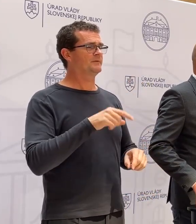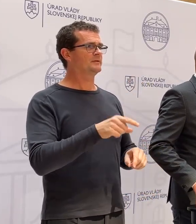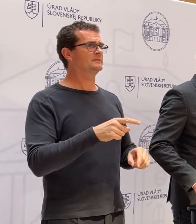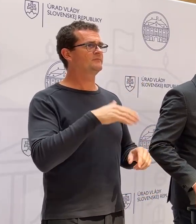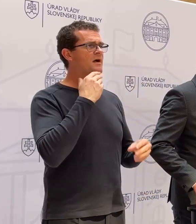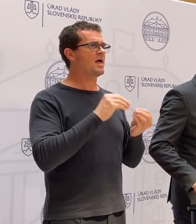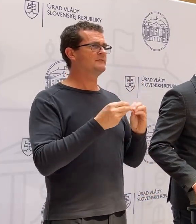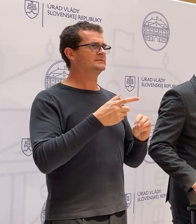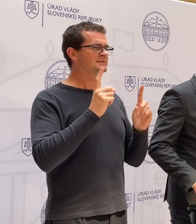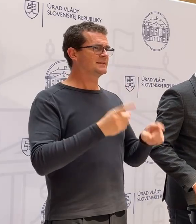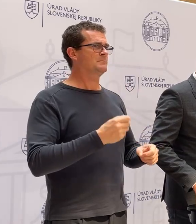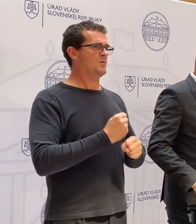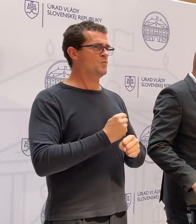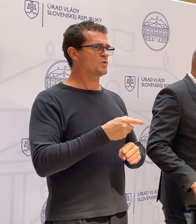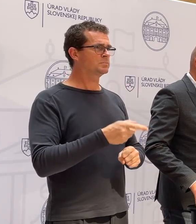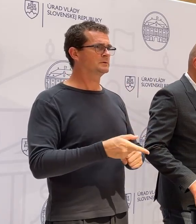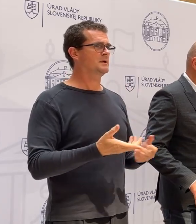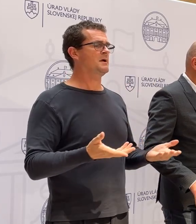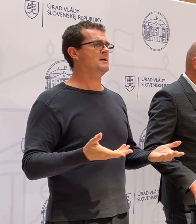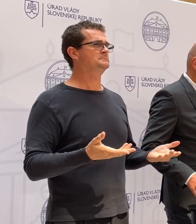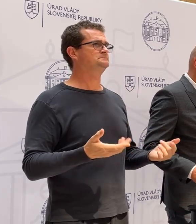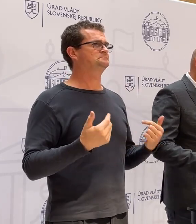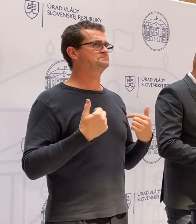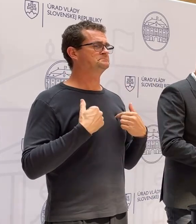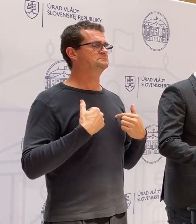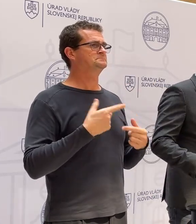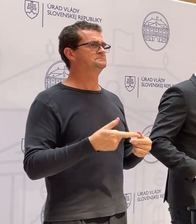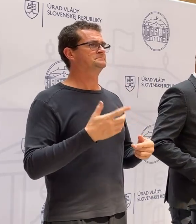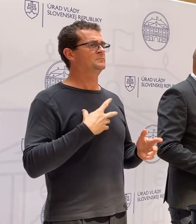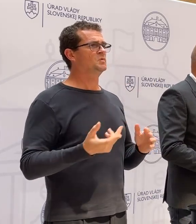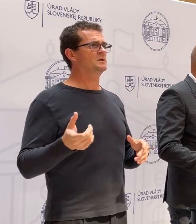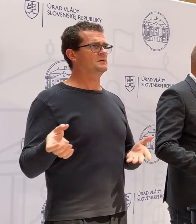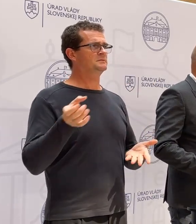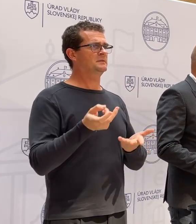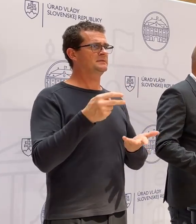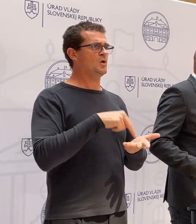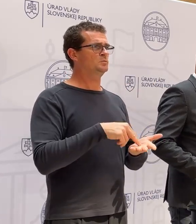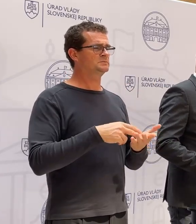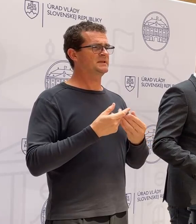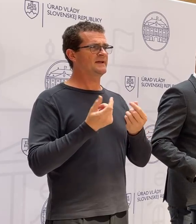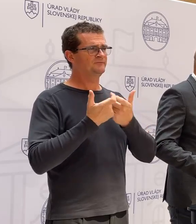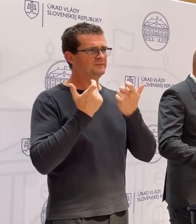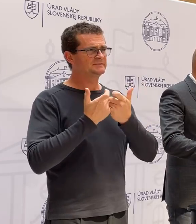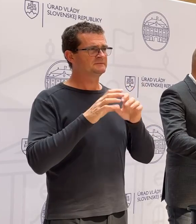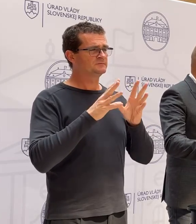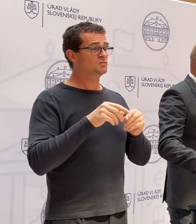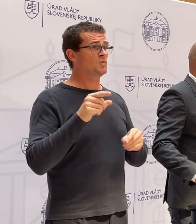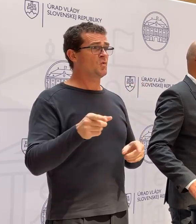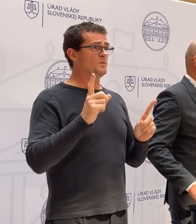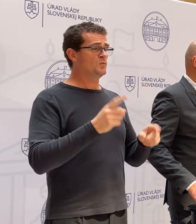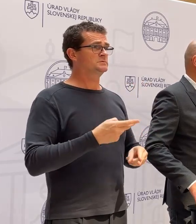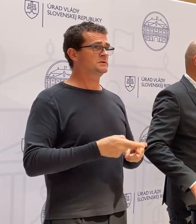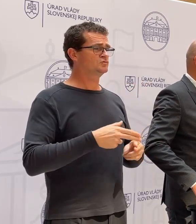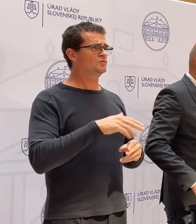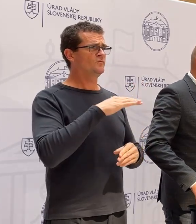ešte kopec úkonov, ktoré treba spraviť. A ja teda môjmu nástupcovi toto všetko objasním, vysvetlím, ale aj on bude musieť